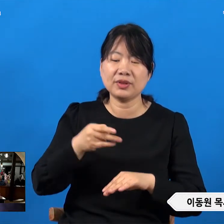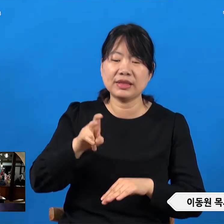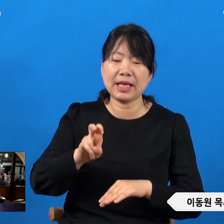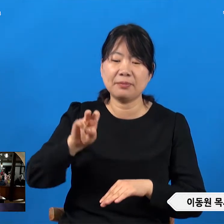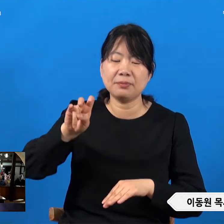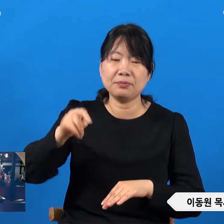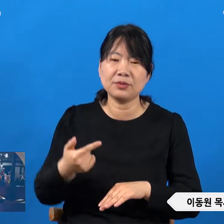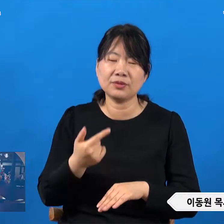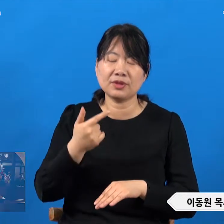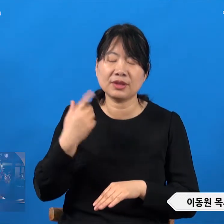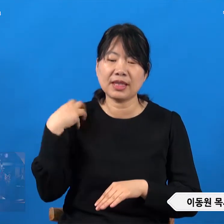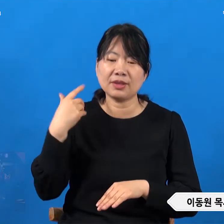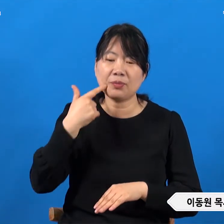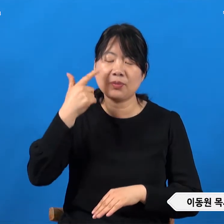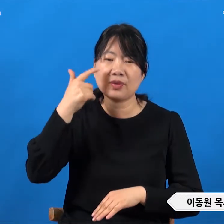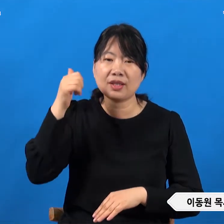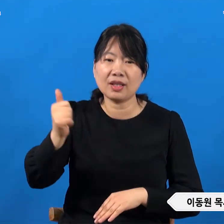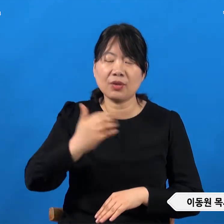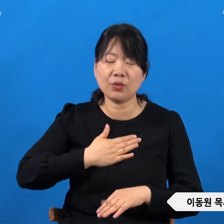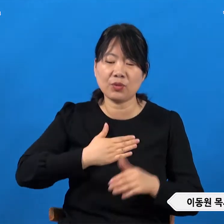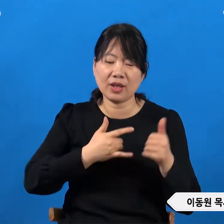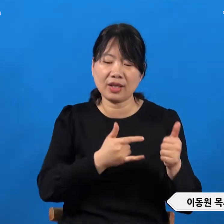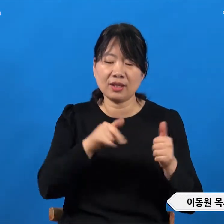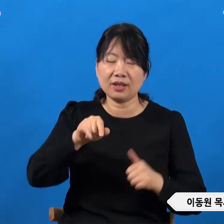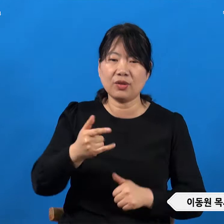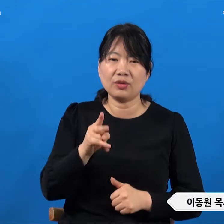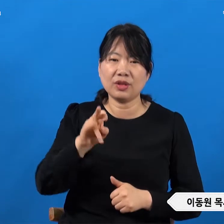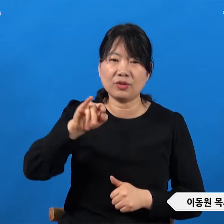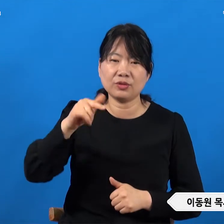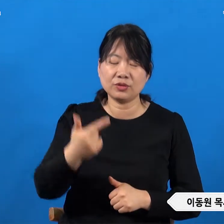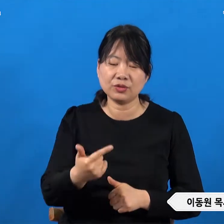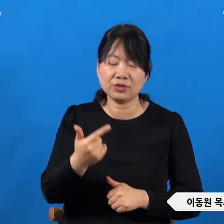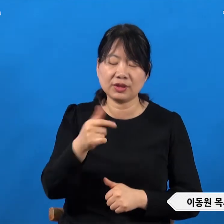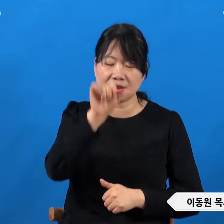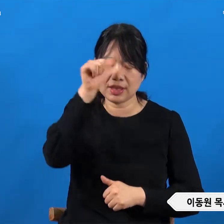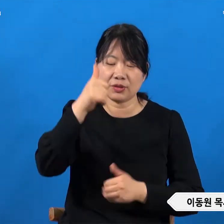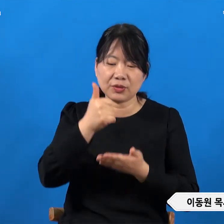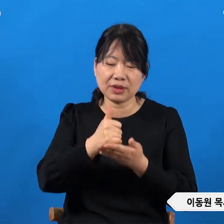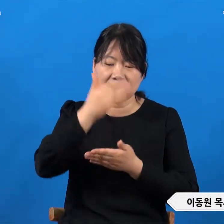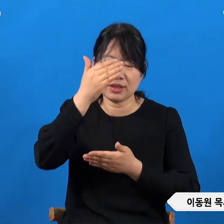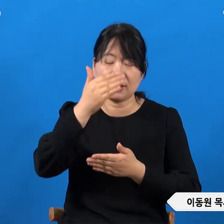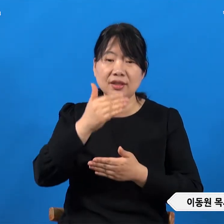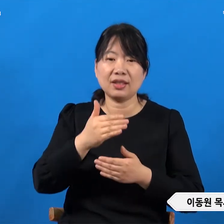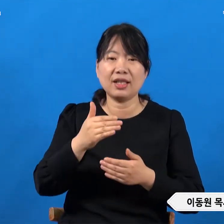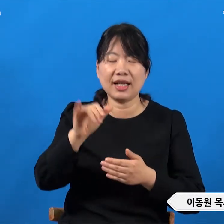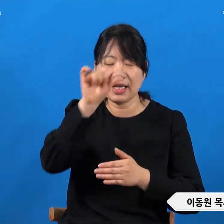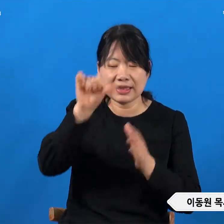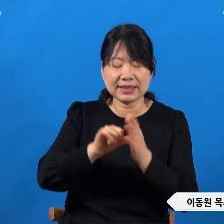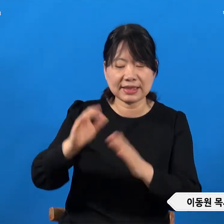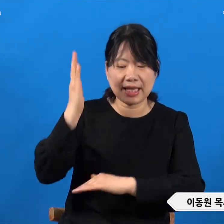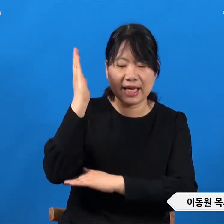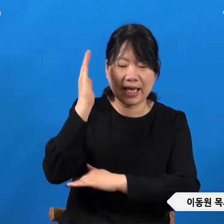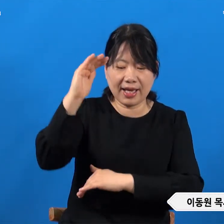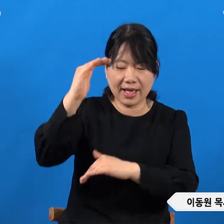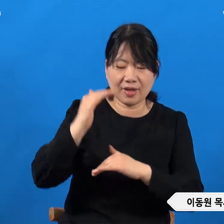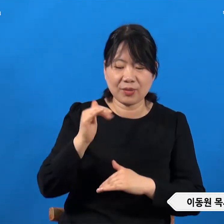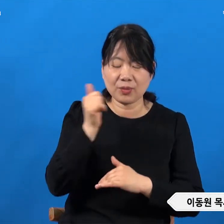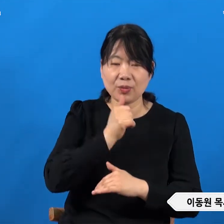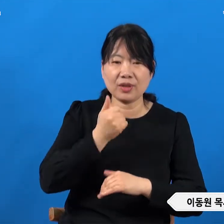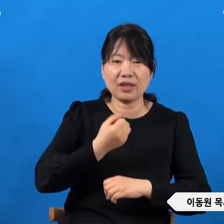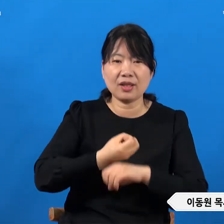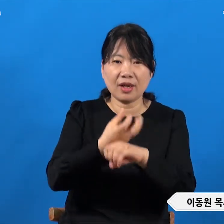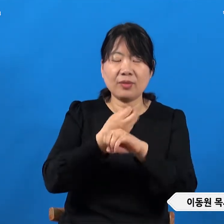담임 목사님은 우리에게 이 권영중 장로님, 나중에 장로님이 되는 장로님의 일생을